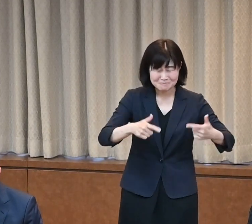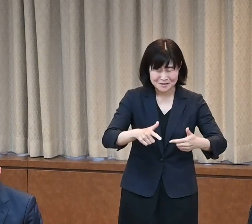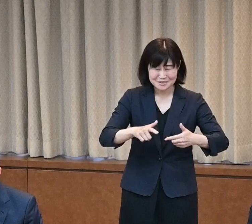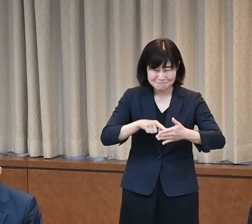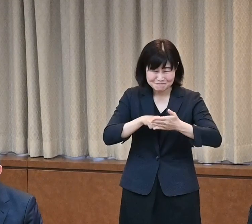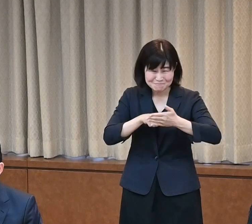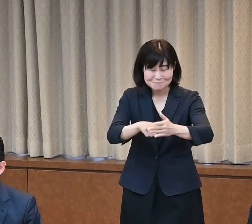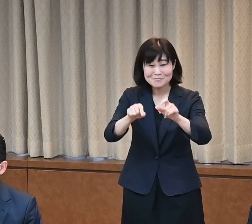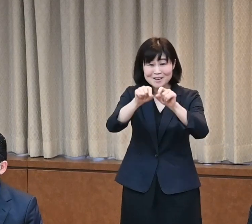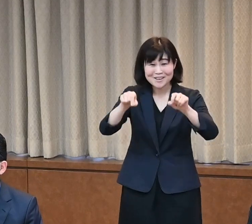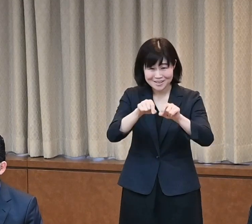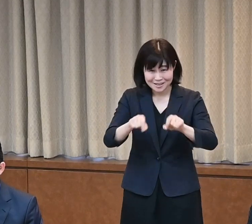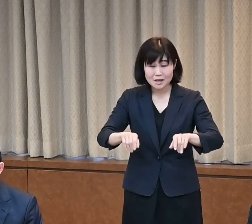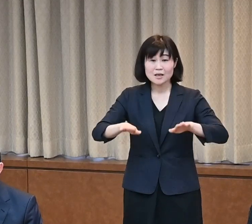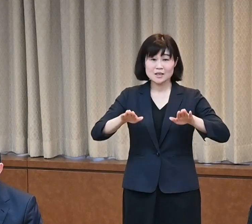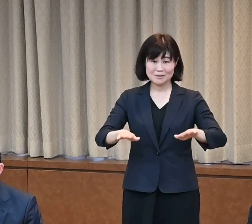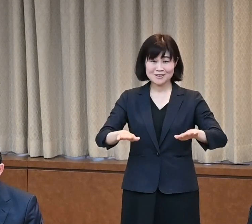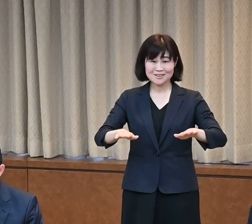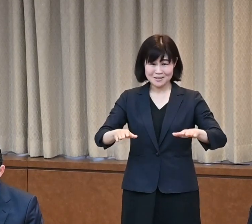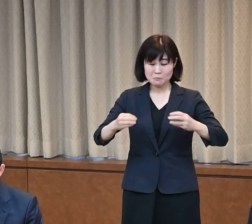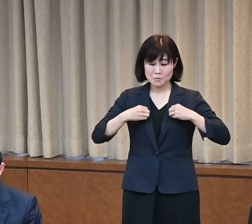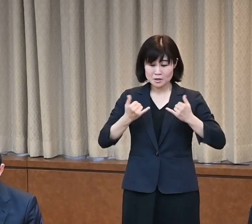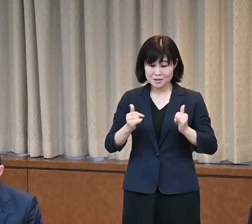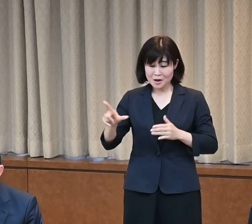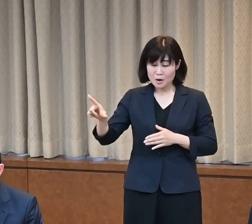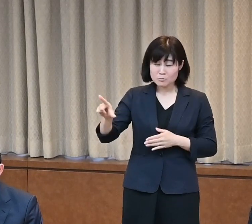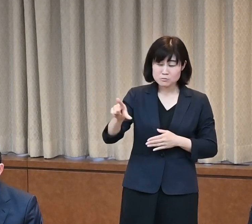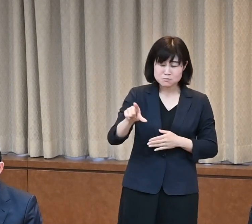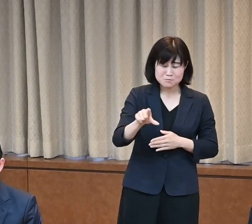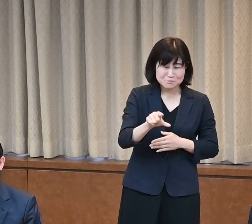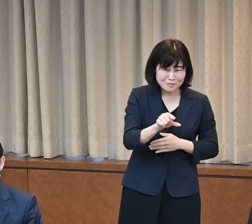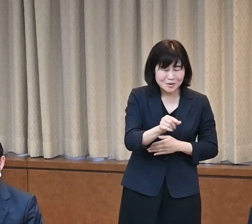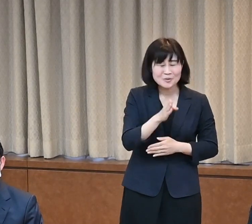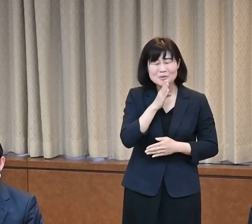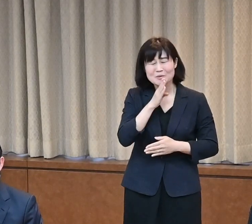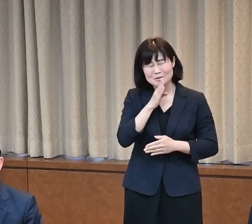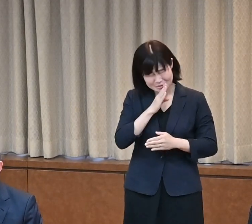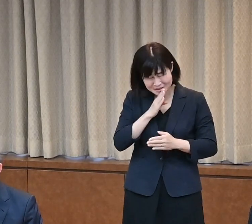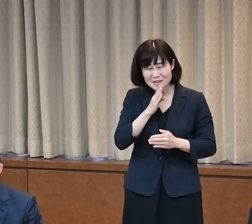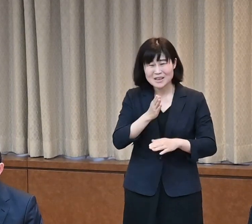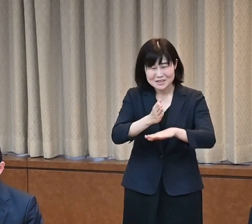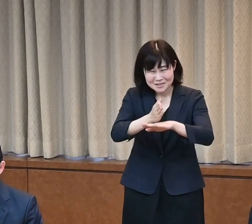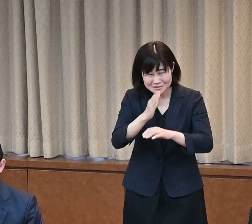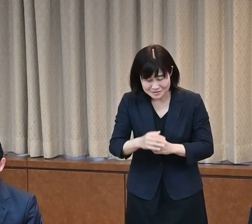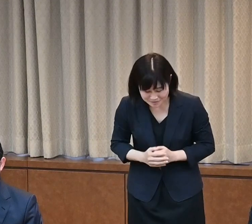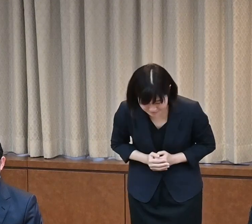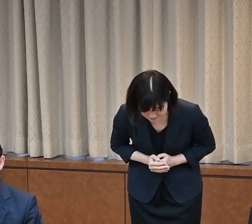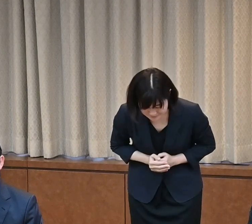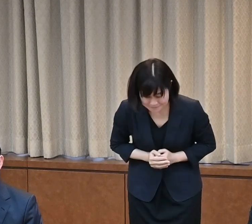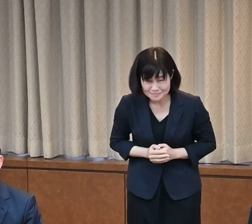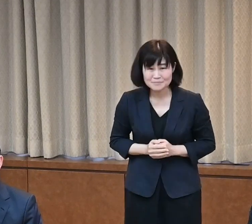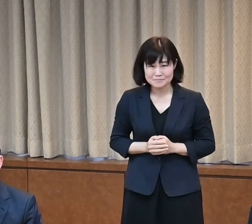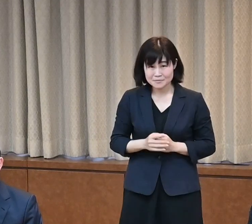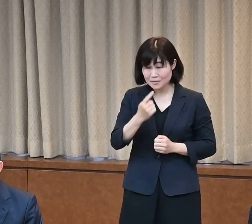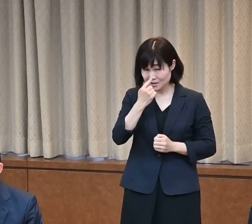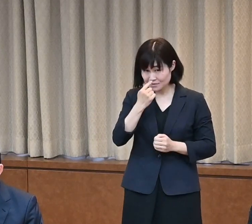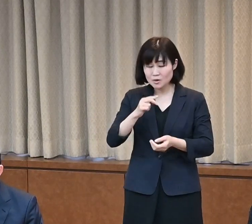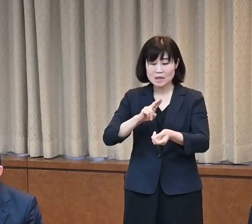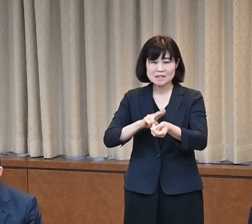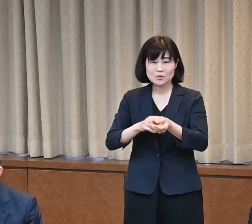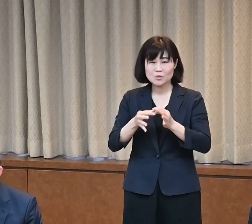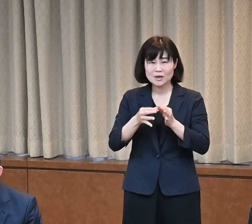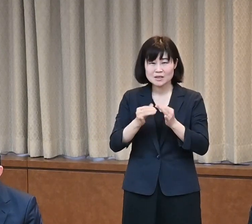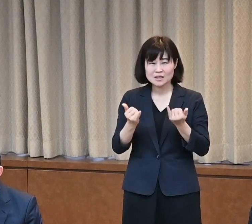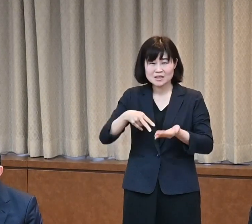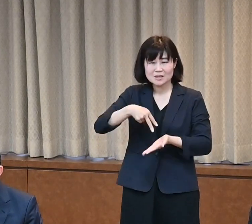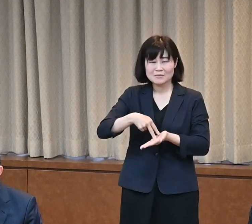たということでございます。本当に素晴らしいことだというふうに思います。医療従事者といたしまして改めて